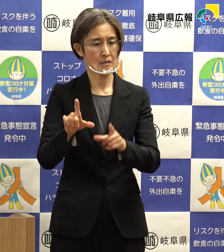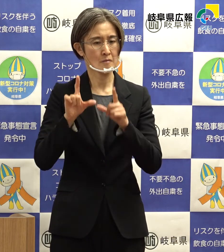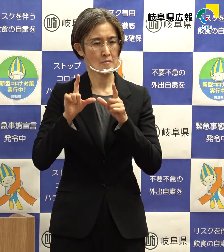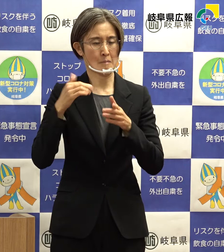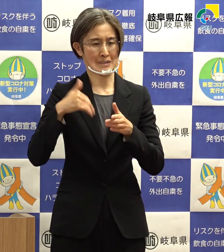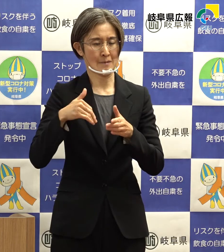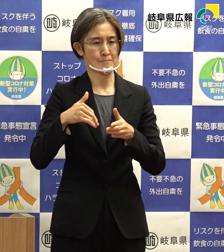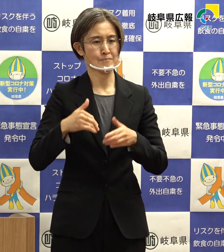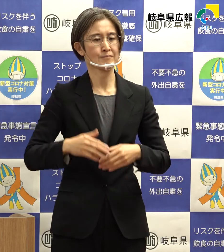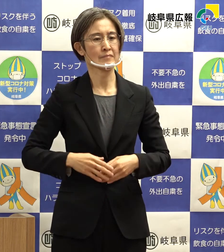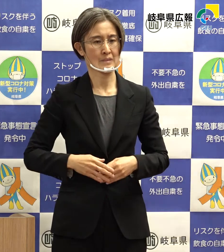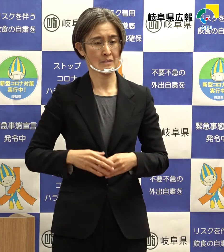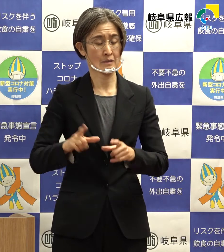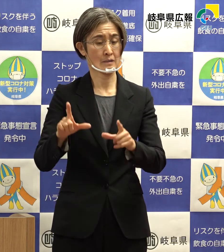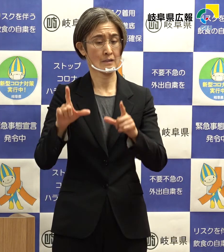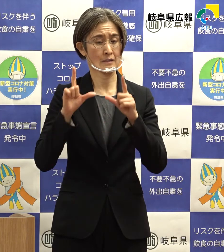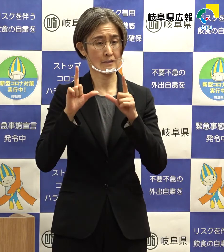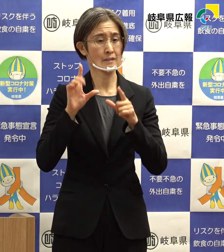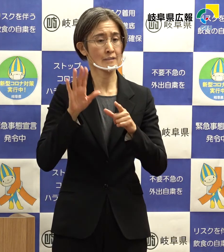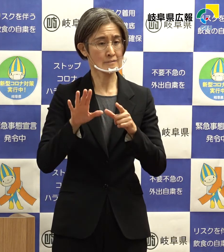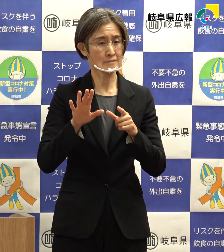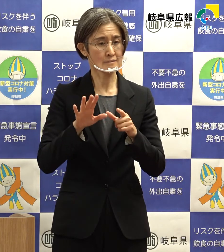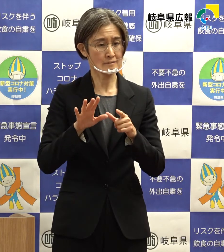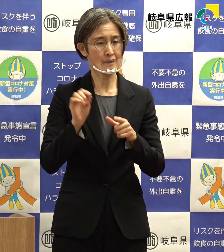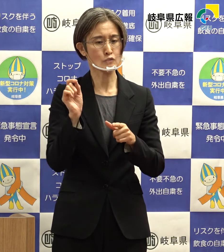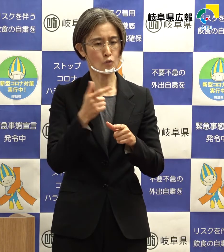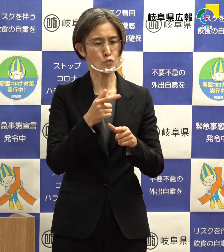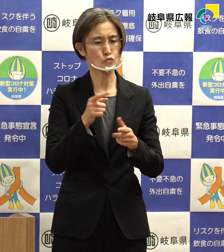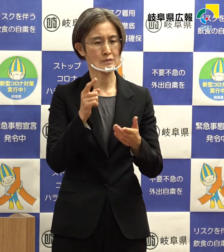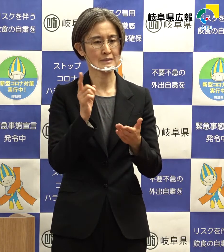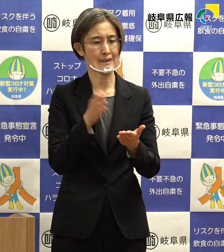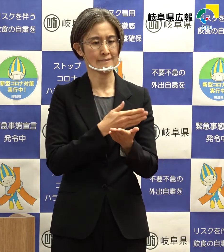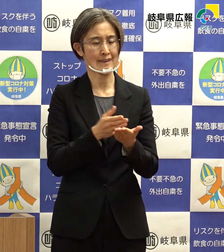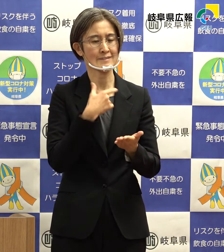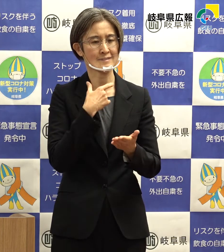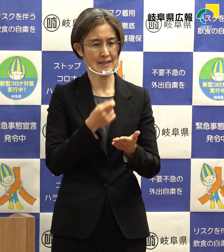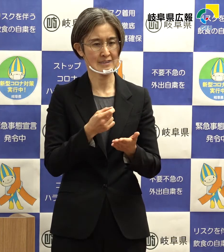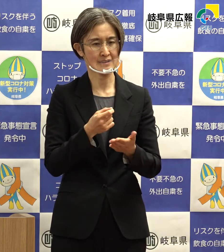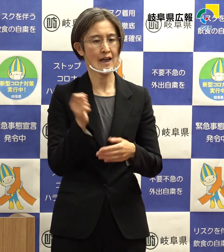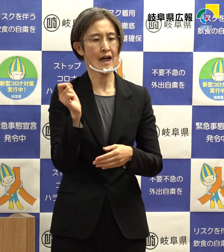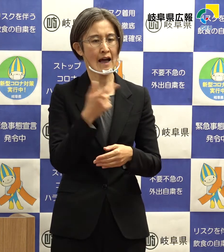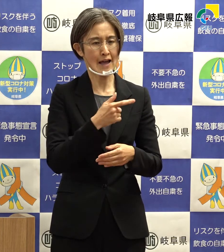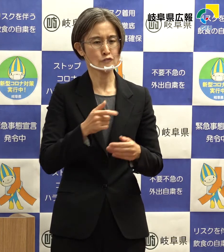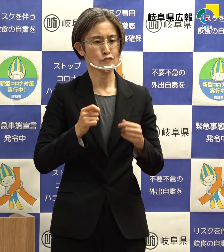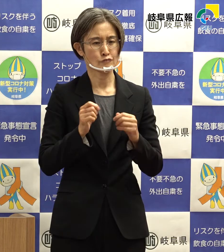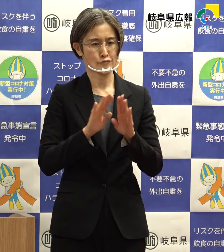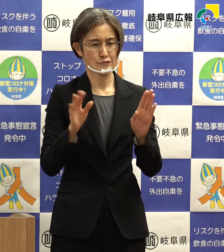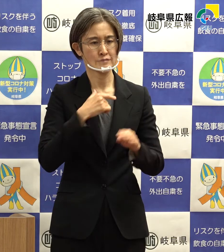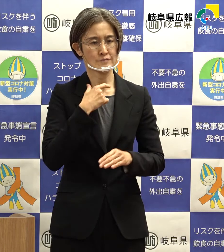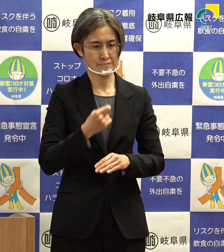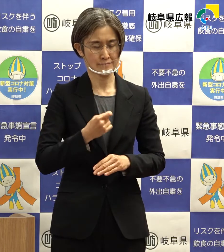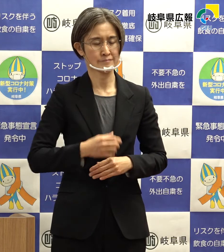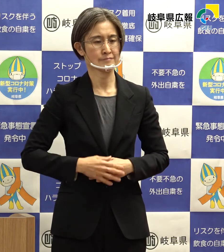、上がってきたところで早急に判断をしたいと思っています。まあ、できるだけ早くスタートしたいと思いますので、